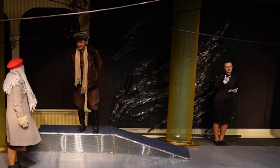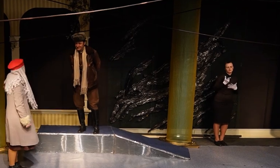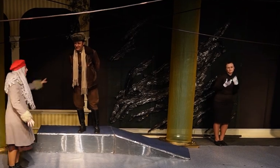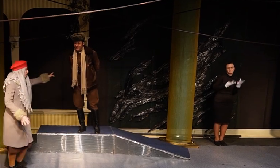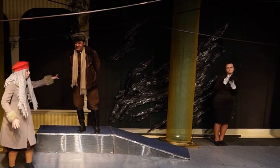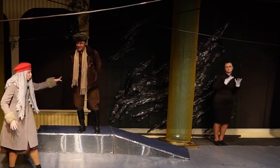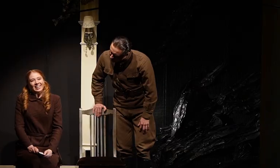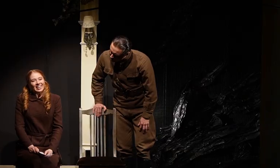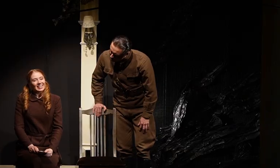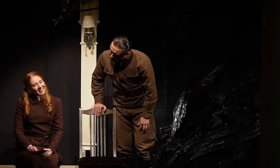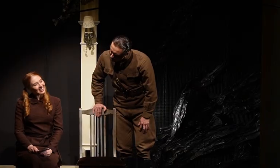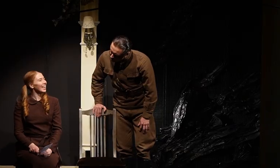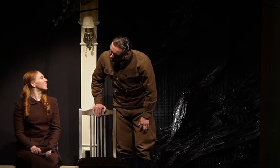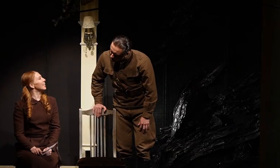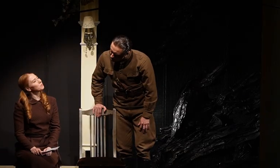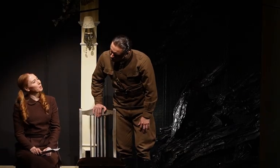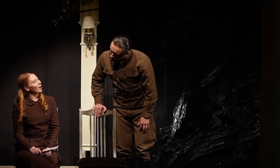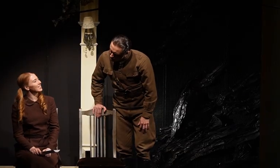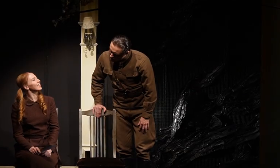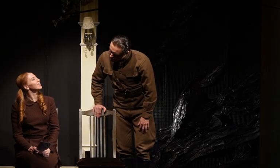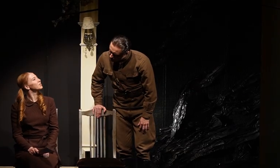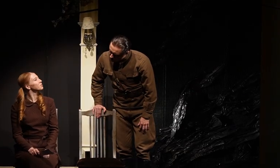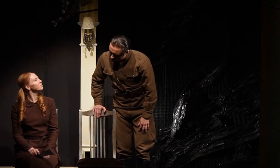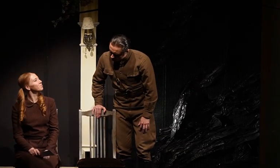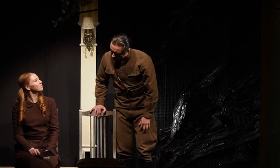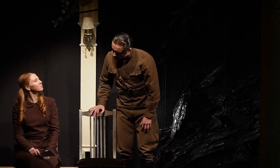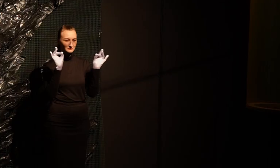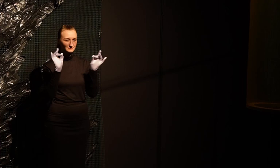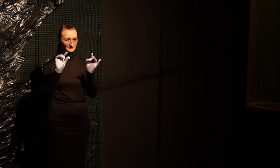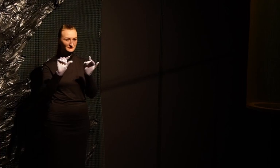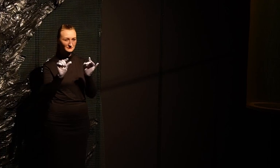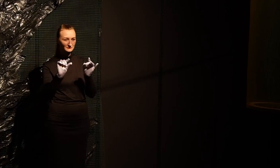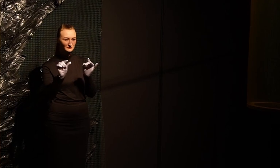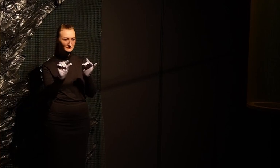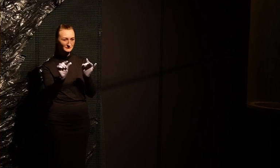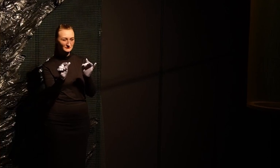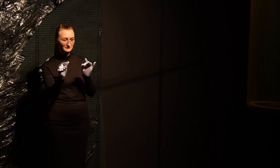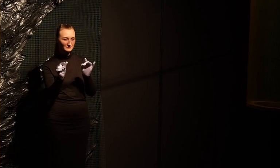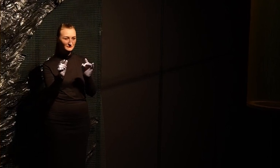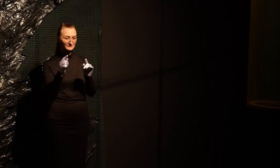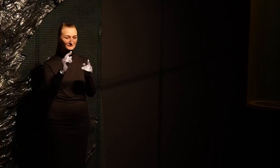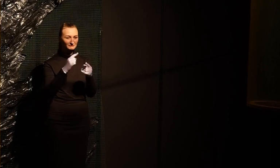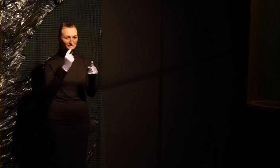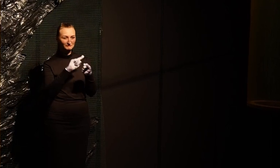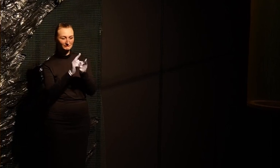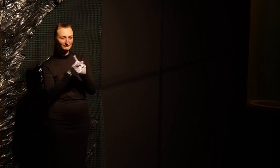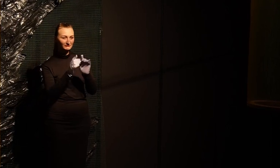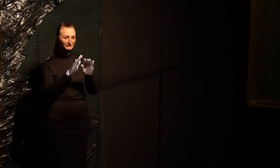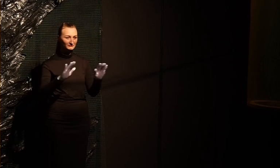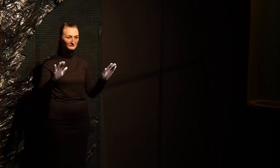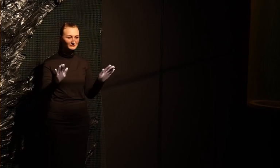и многообразие человеческих отношений. Олег Завьялов, Анна Дьякова, Наталья Фадеева, Денис Фадеев. Новости на 8-м.